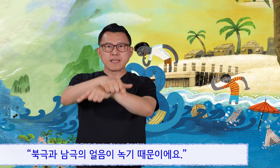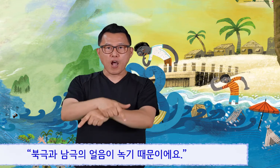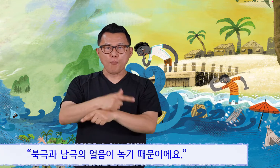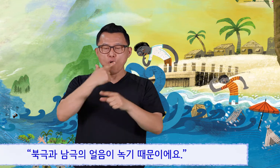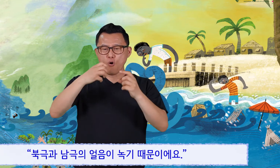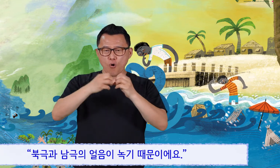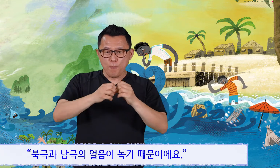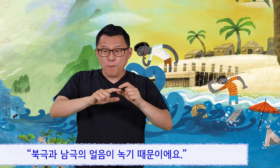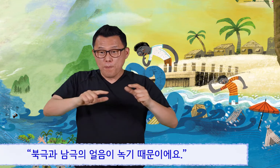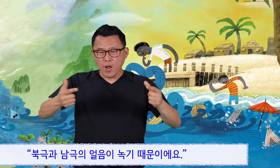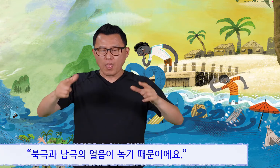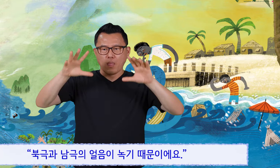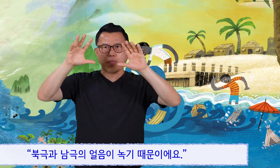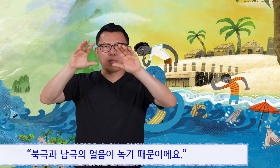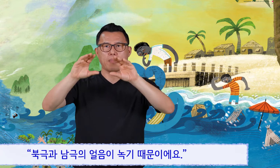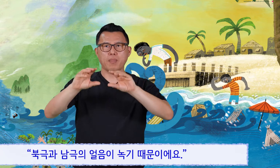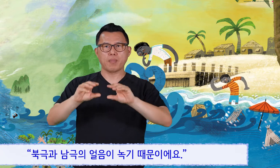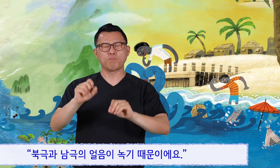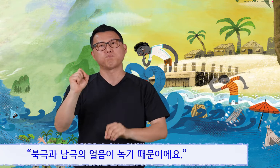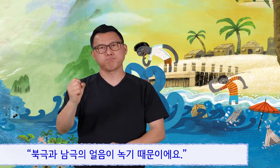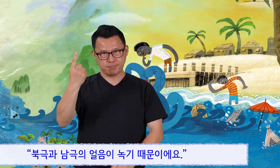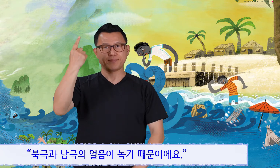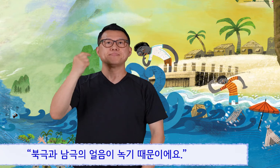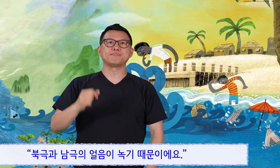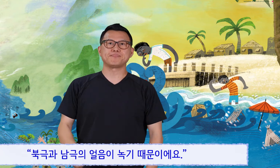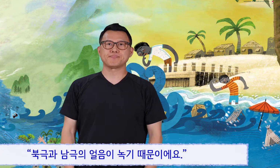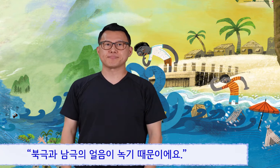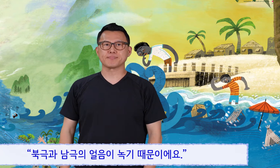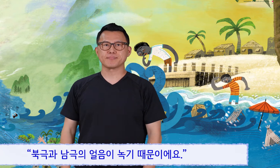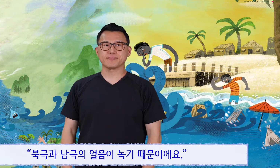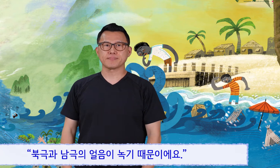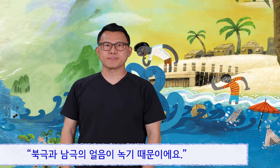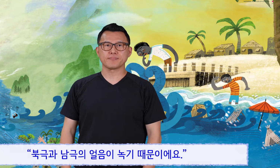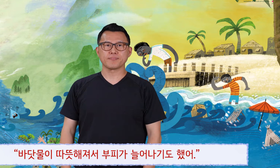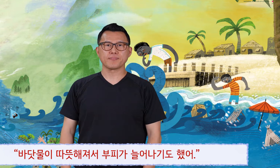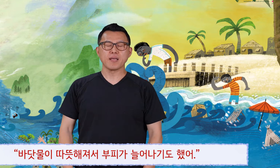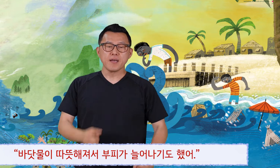북극과 남극의 얼음이 녹기 때문이에요.